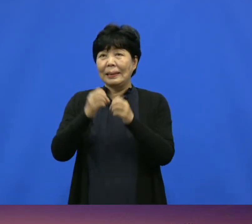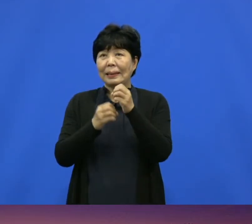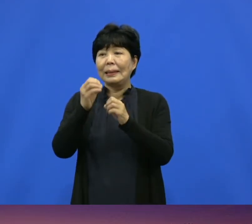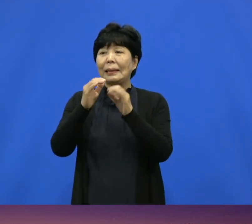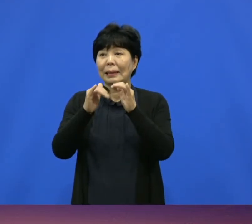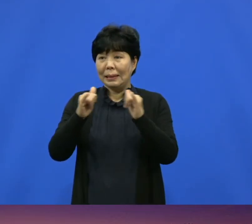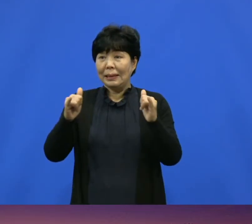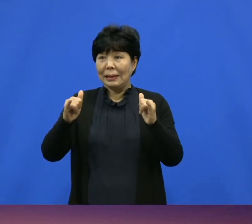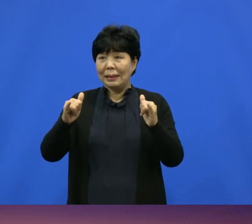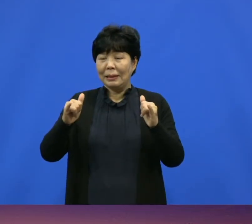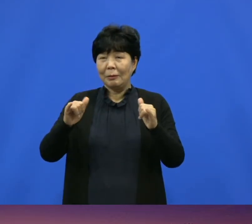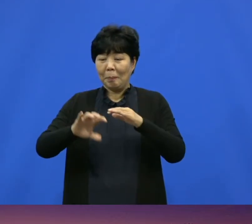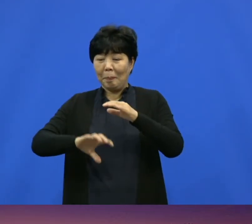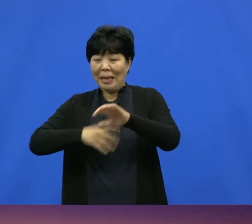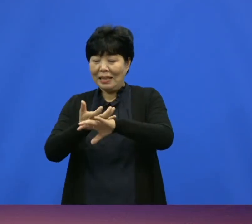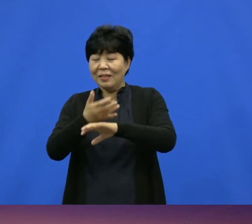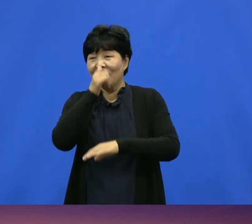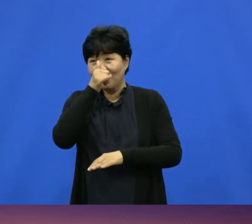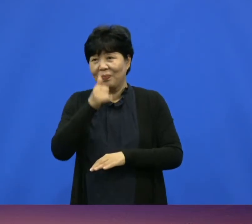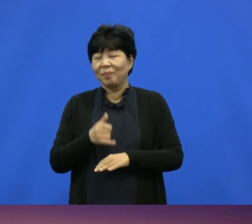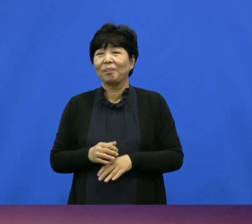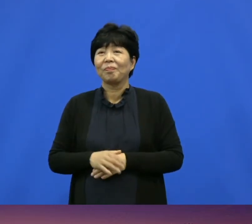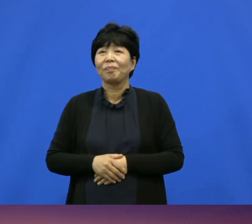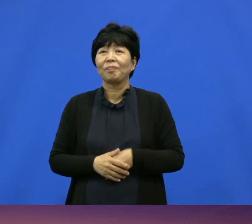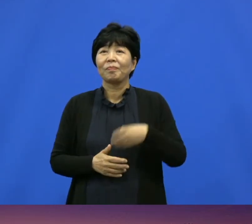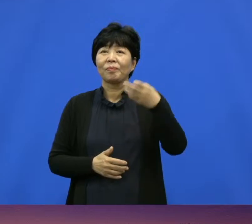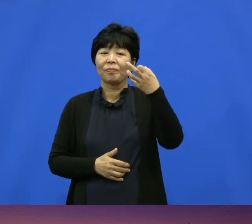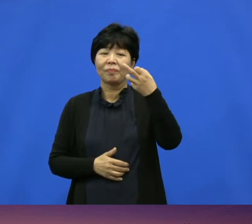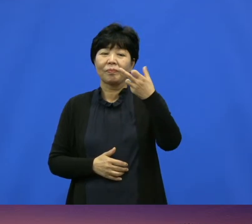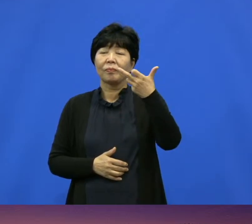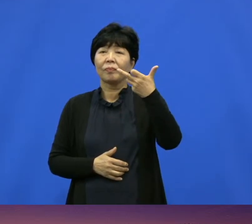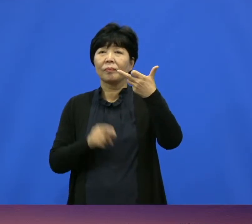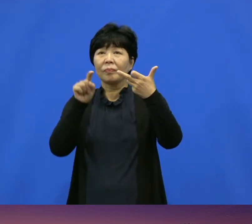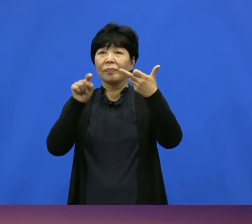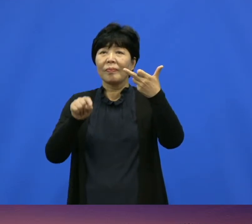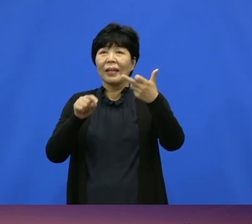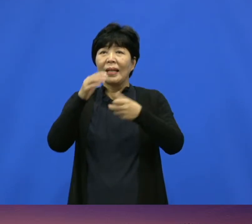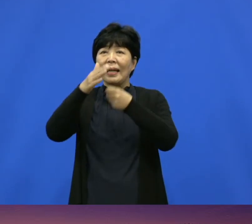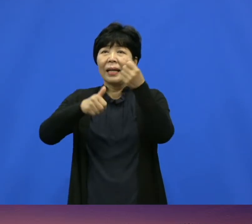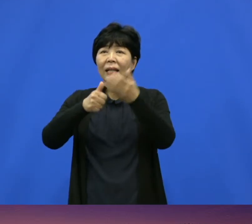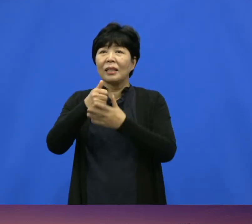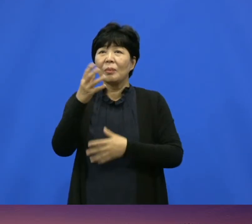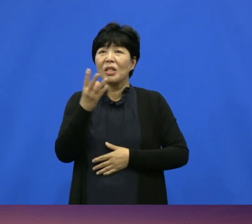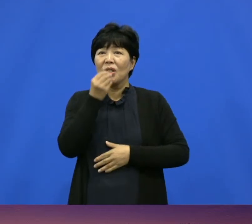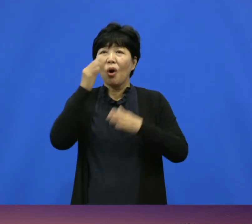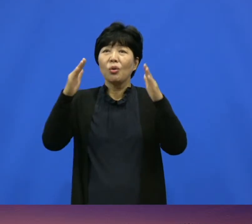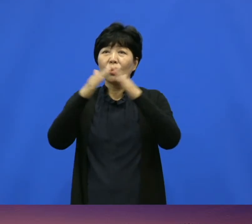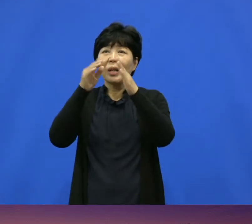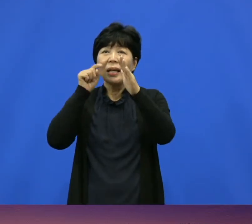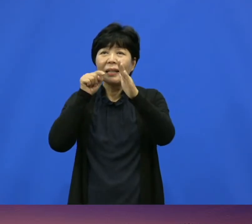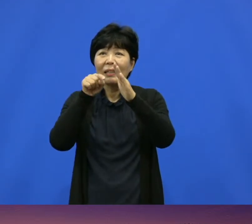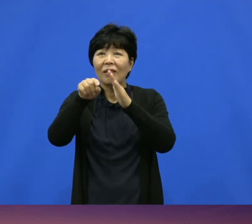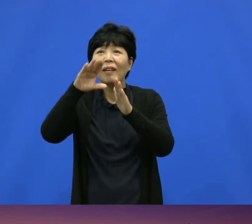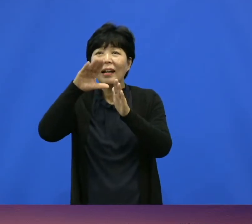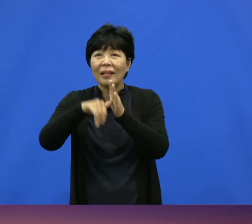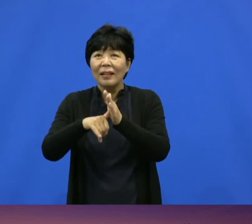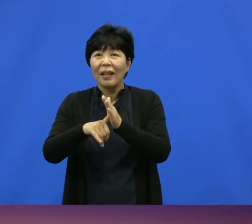거예요. 17절에 보면 이런 말씀이 있어요. 하나님의 성소에 들어갈 때에야 그들의 종말을 내가